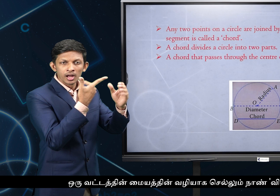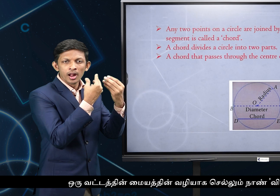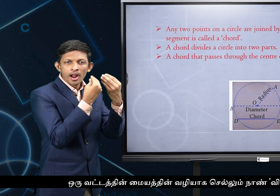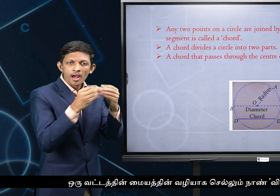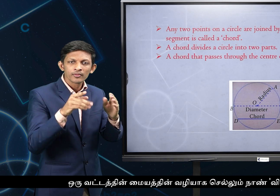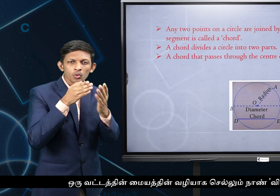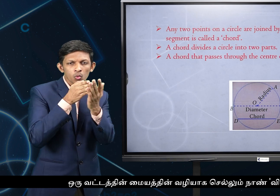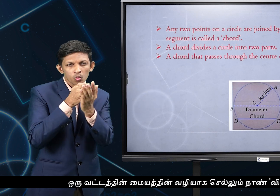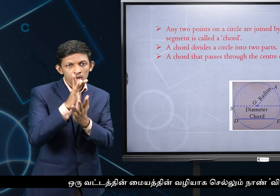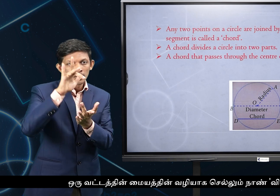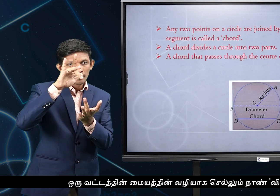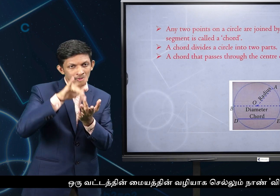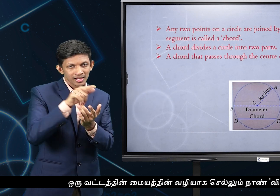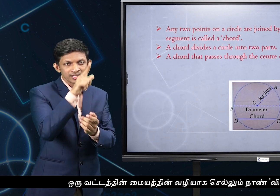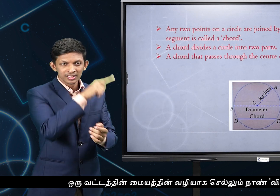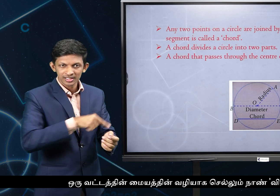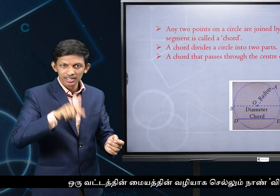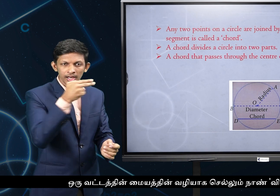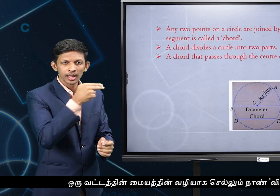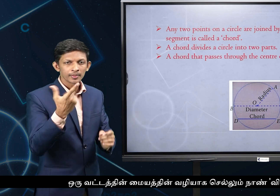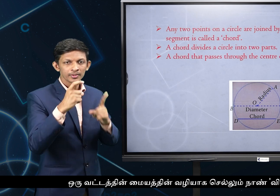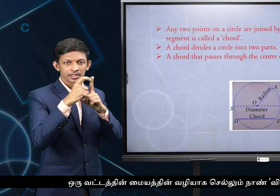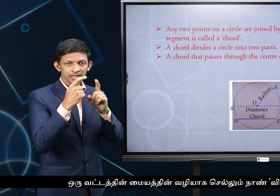மையத்தின் வழியாக செல்லும் நாண் விட்டம் எனப்படும்.